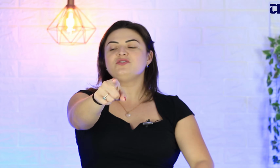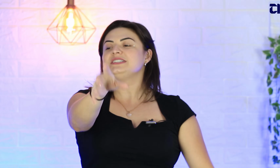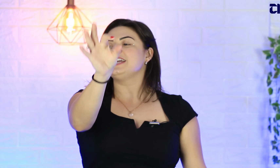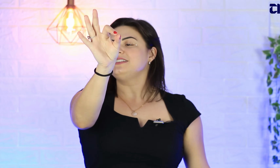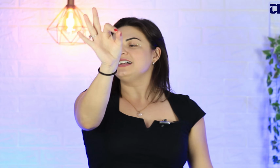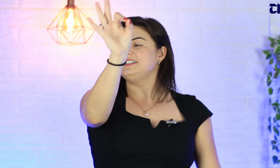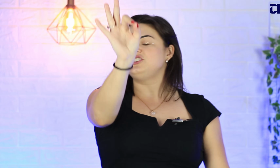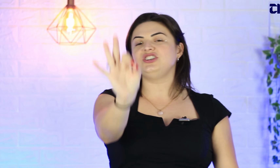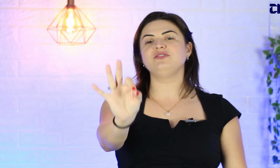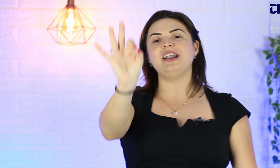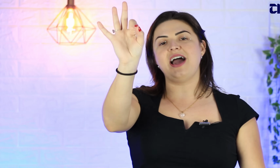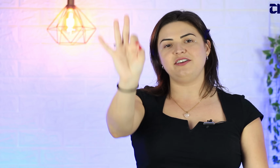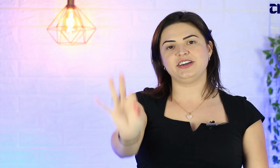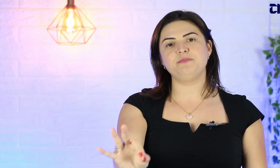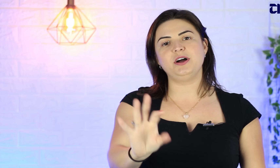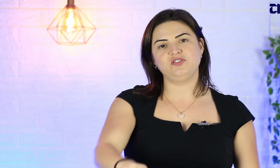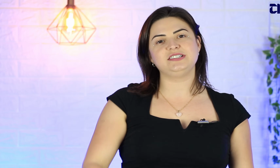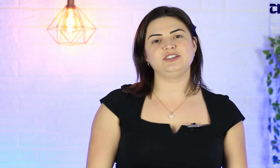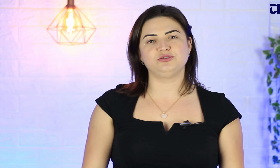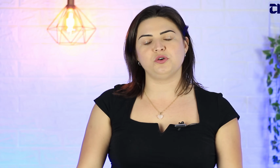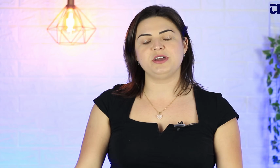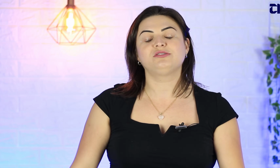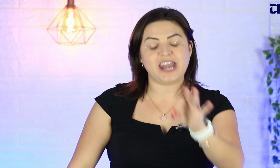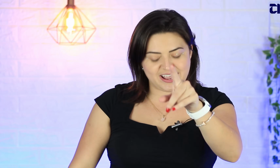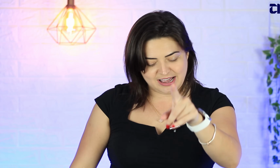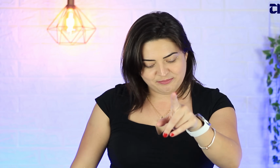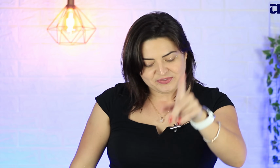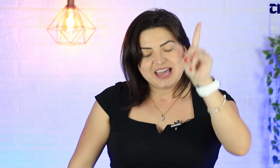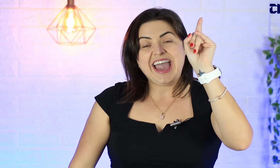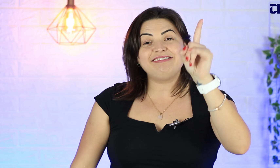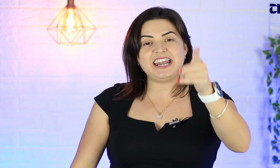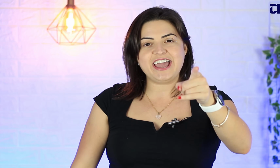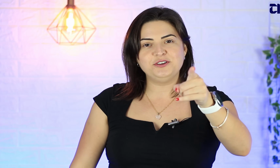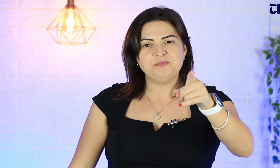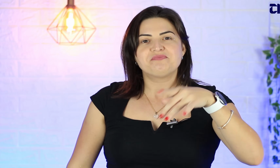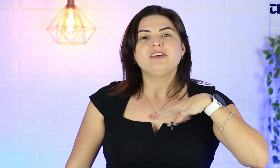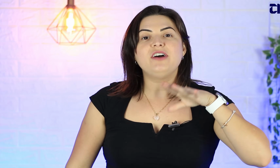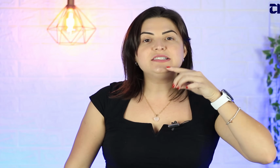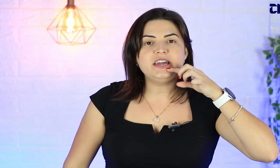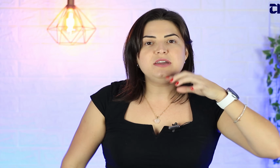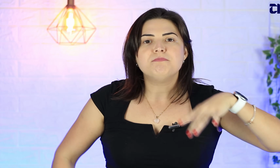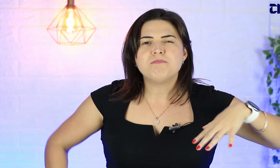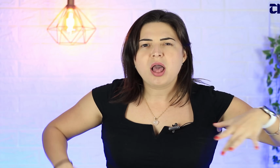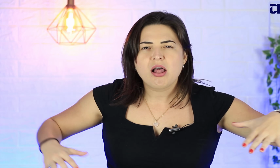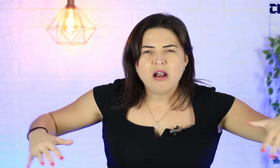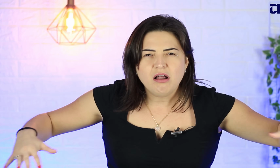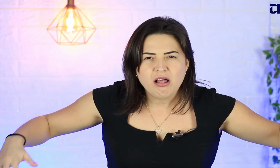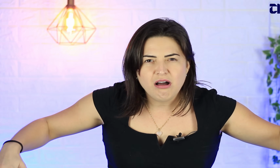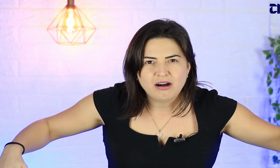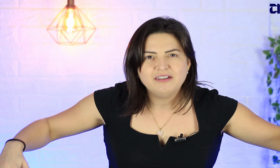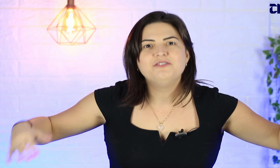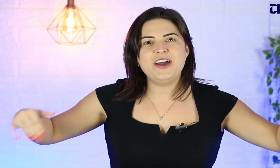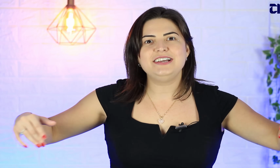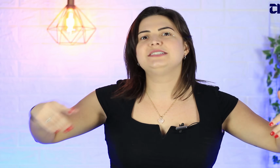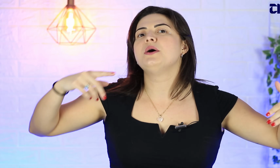Pode fazer. Quem está assistindo a live aqui, pode fazer junto comigo. Treina. É treino. Faz aí. Fez?